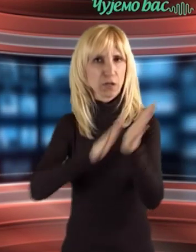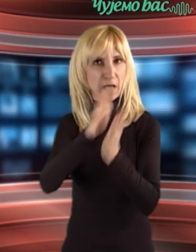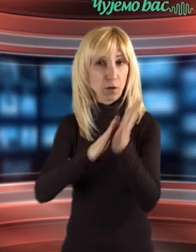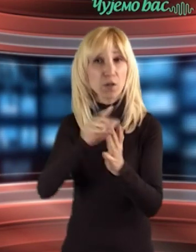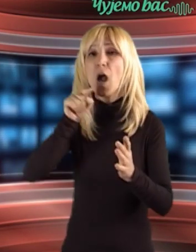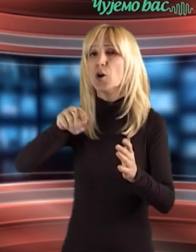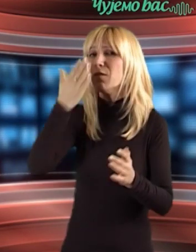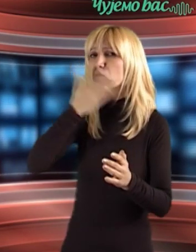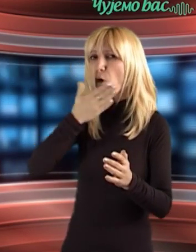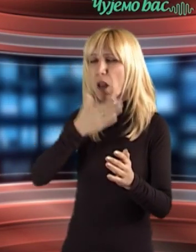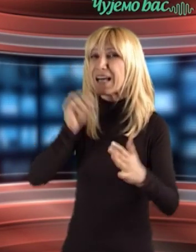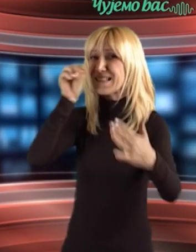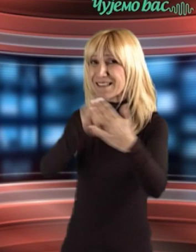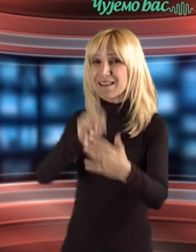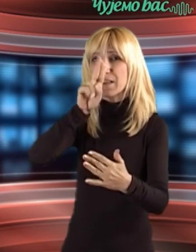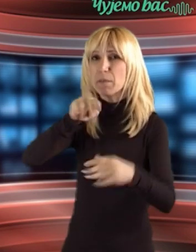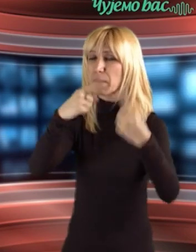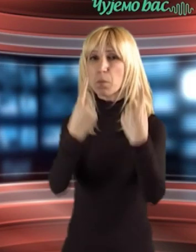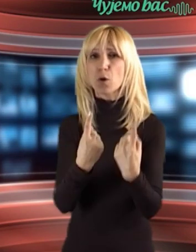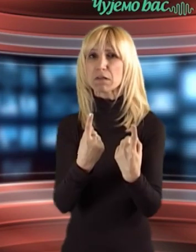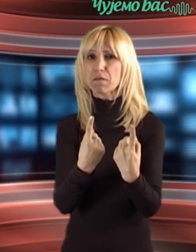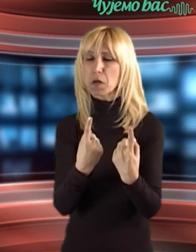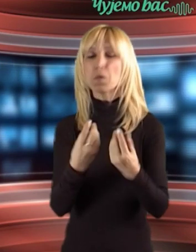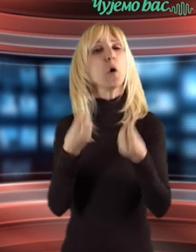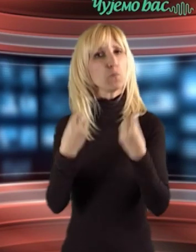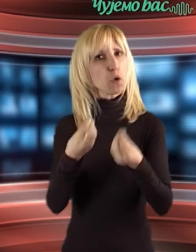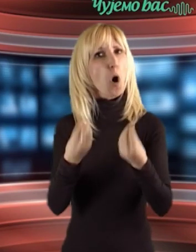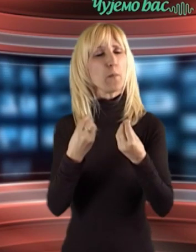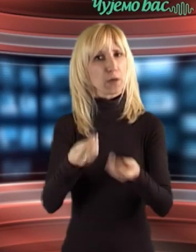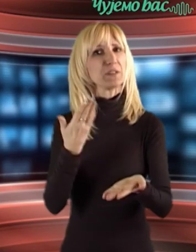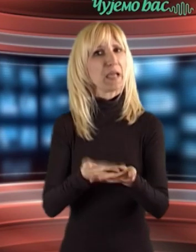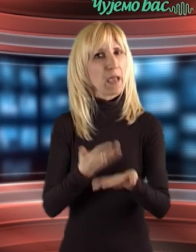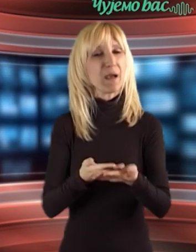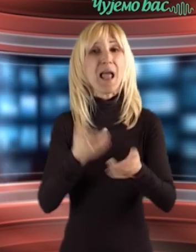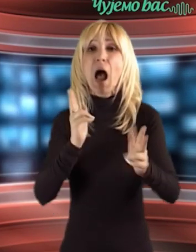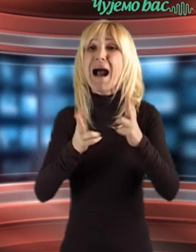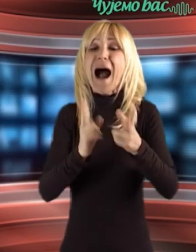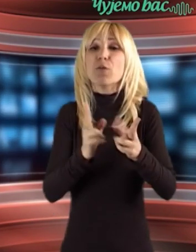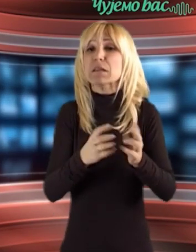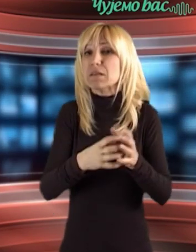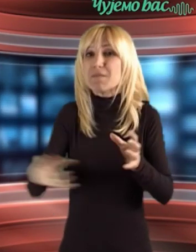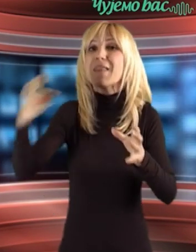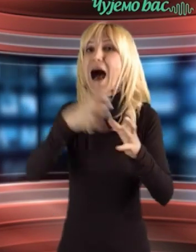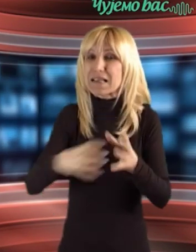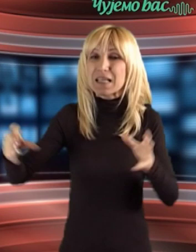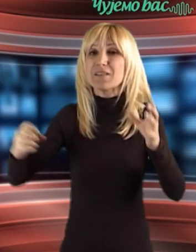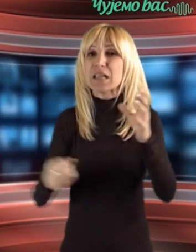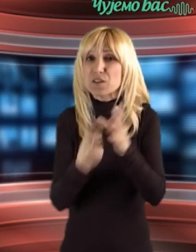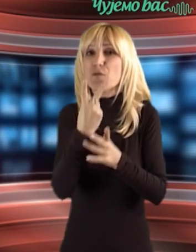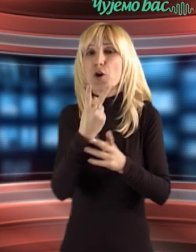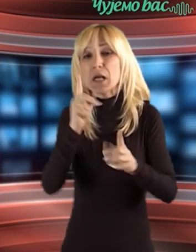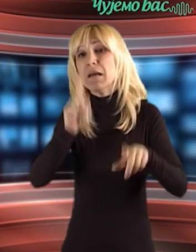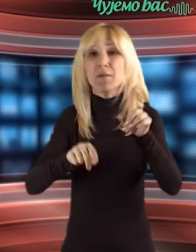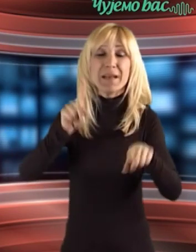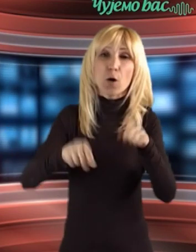Ova škola će zapravo za cilj imati da postavi jedan dobar temelj kako nastaviti i stvoriti